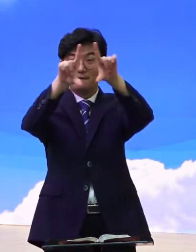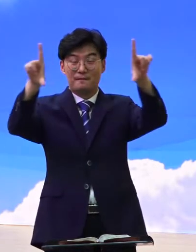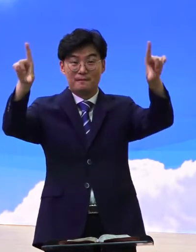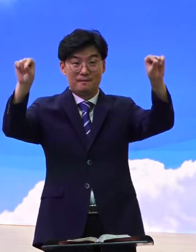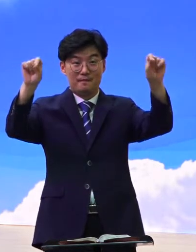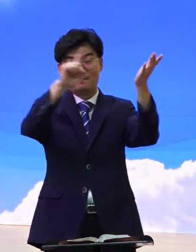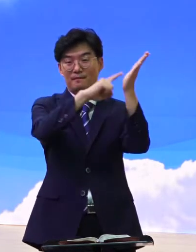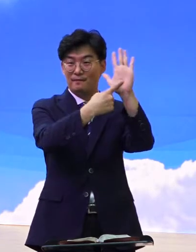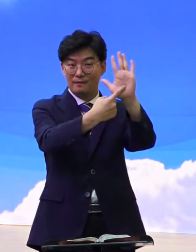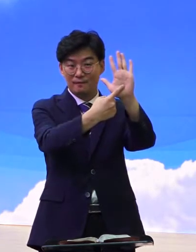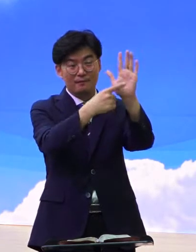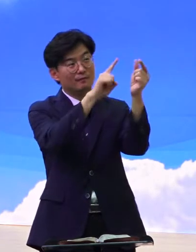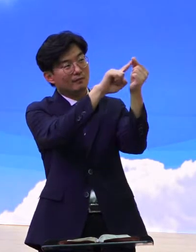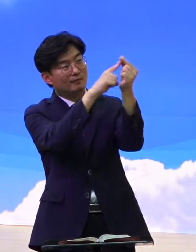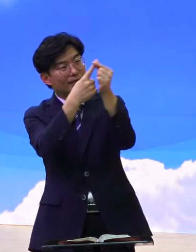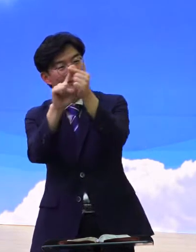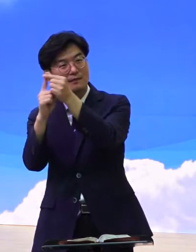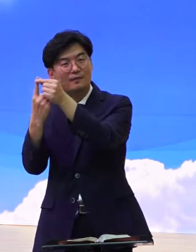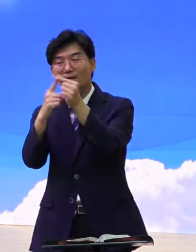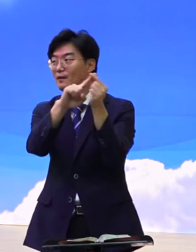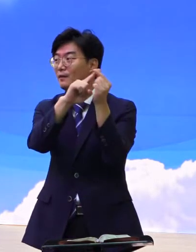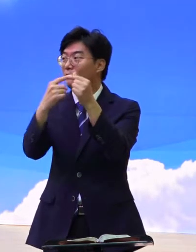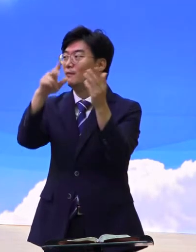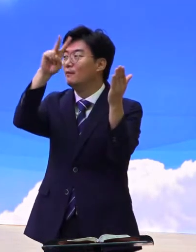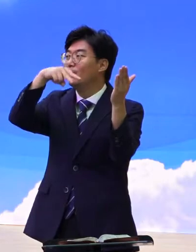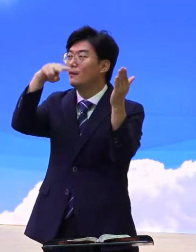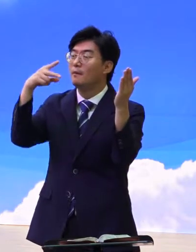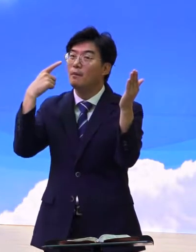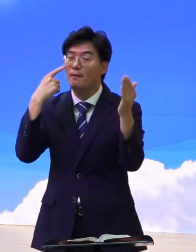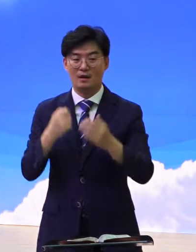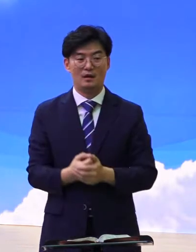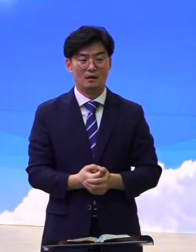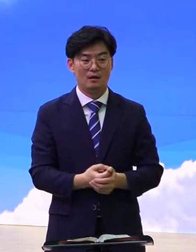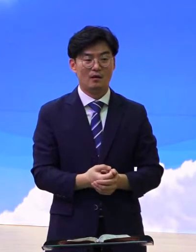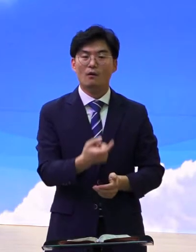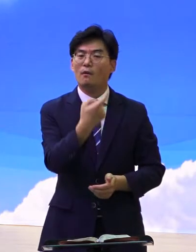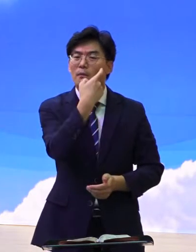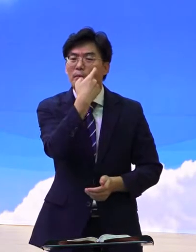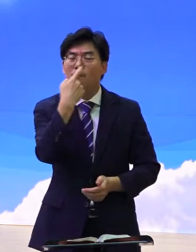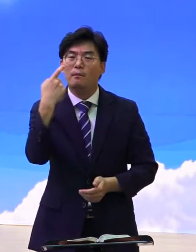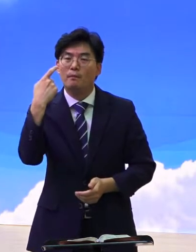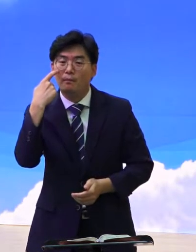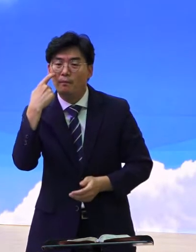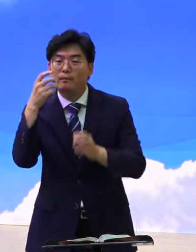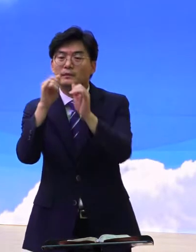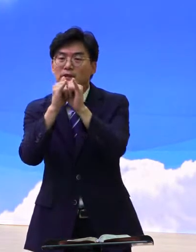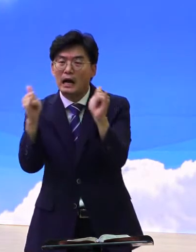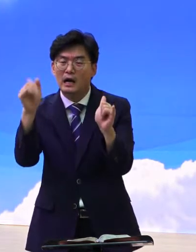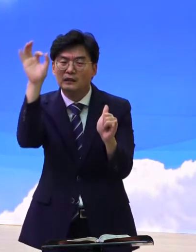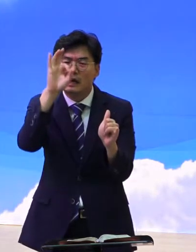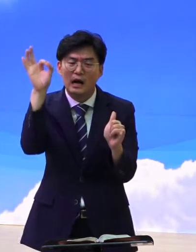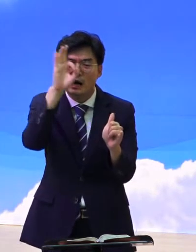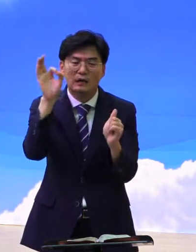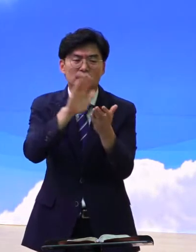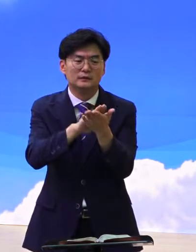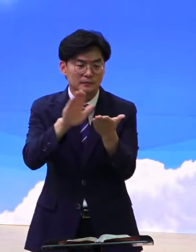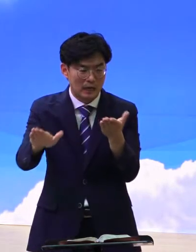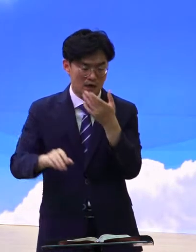때가 있었습니다. 이런 현수막입니다. 목격자를 찾습니다. 몇 월 며칠 몇 시